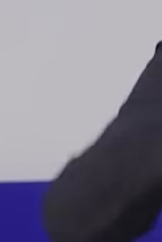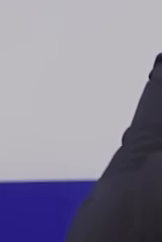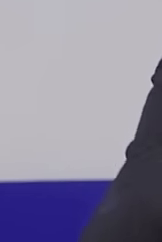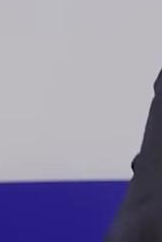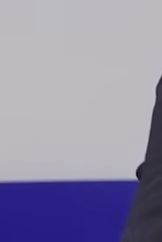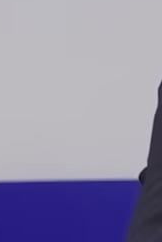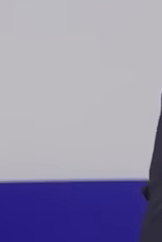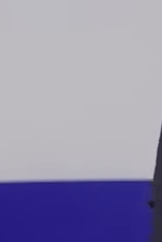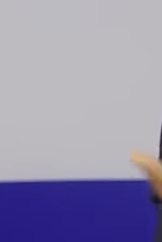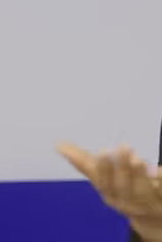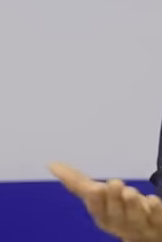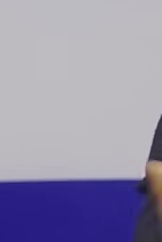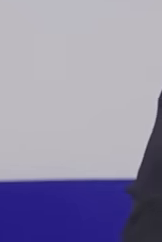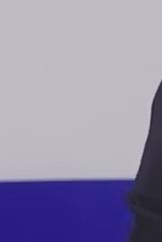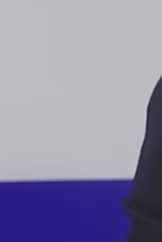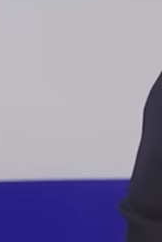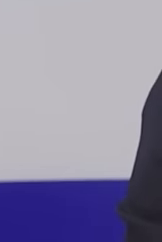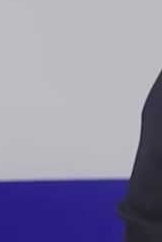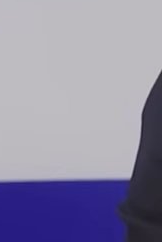네.